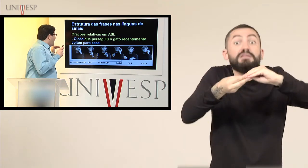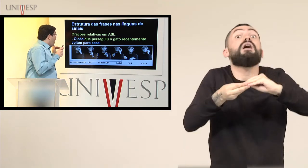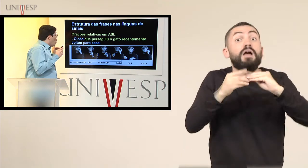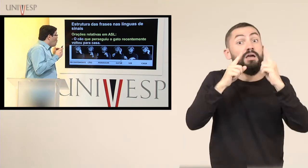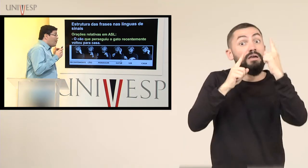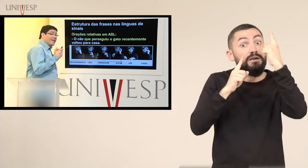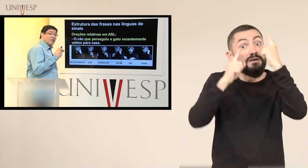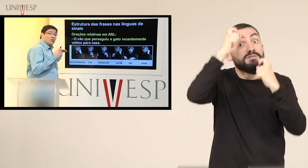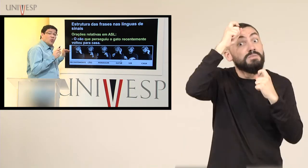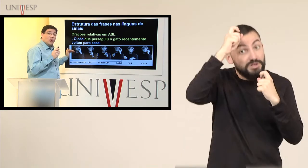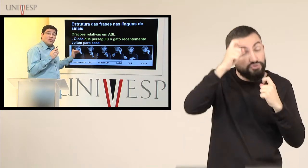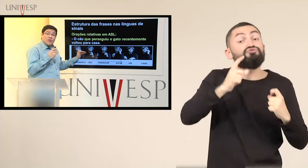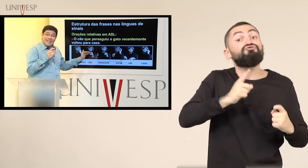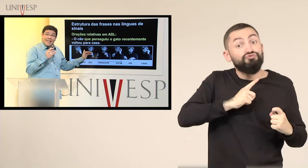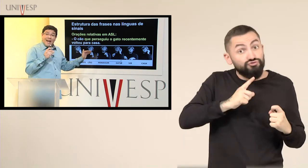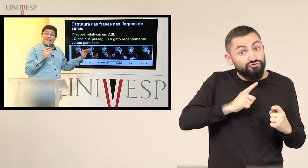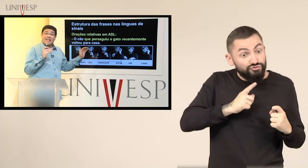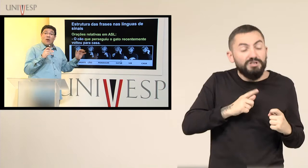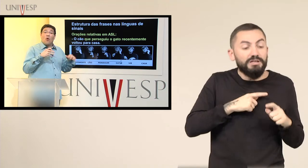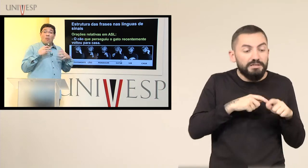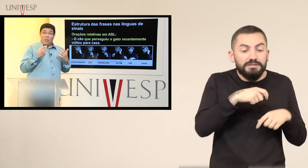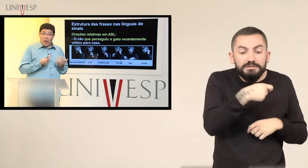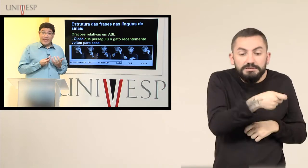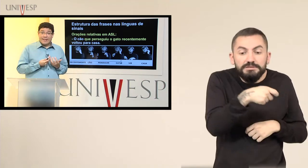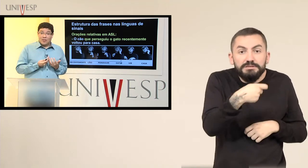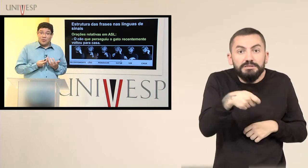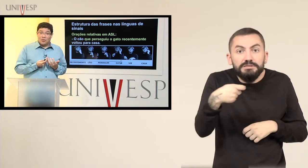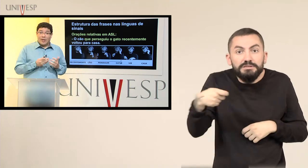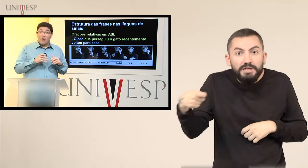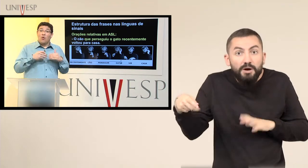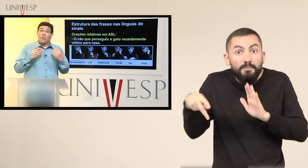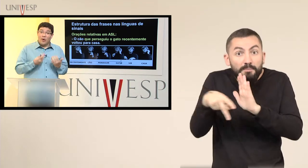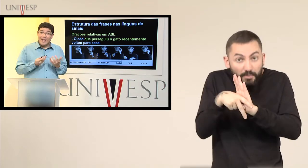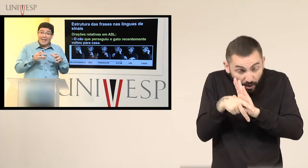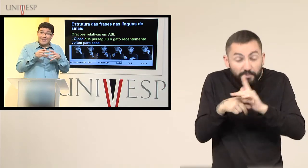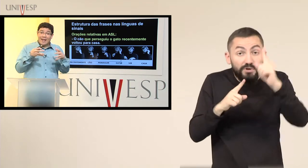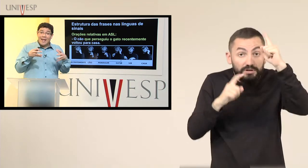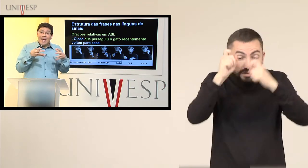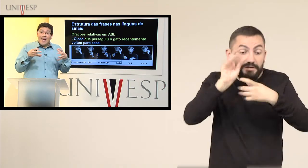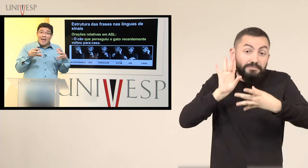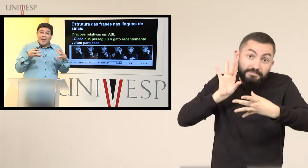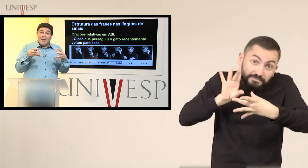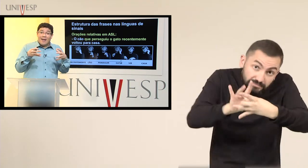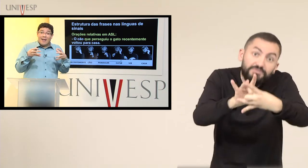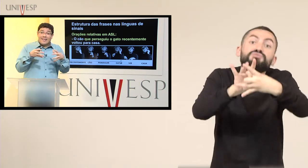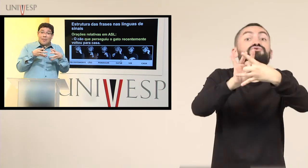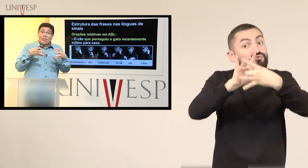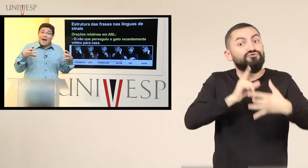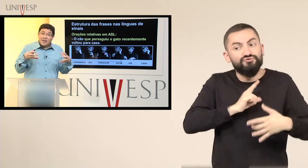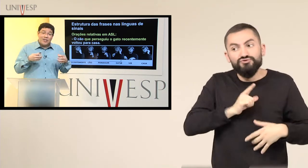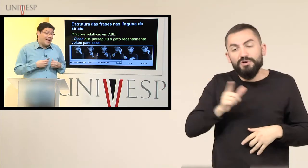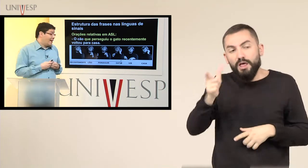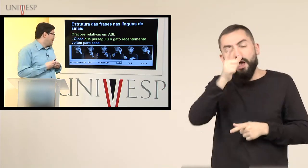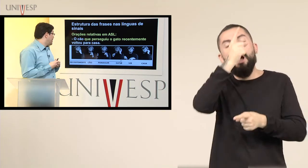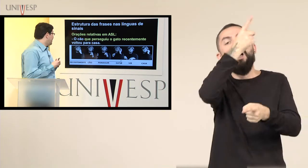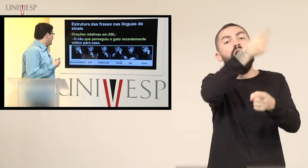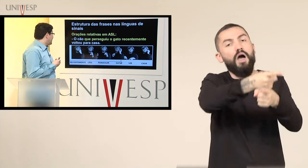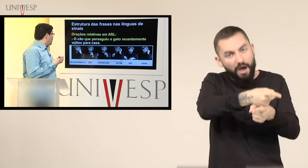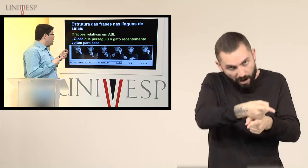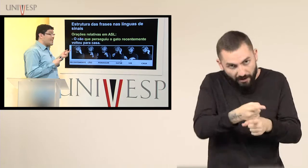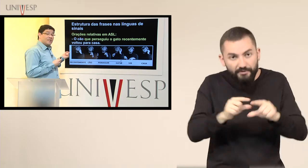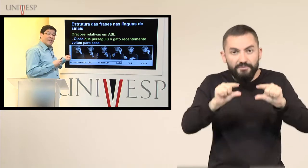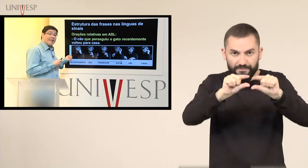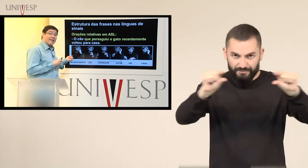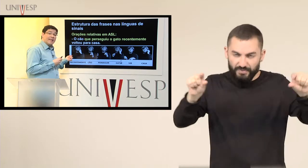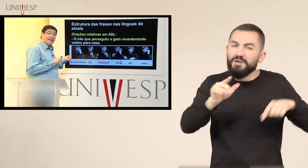que acompanha todos os sinais que compõem essa estrutura, que compõem essa parte da sentença. É